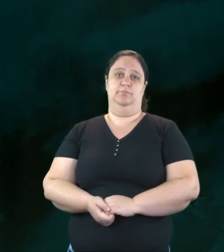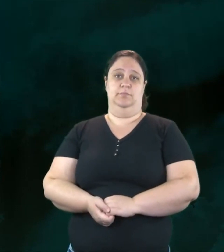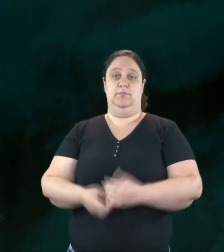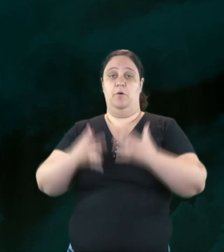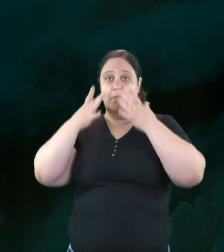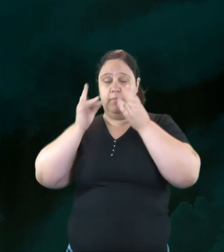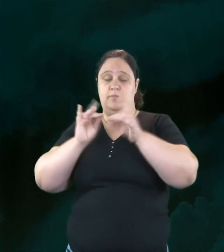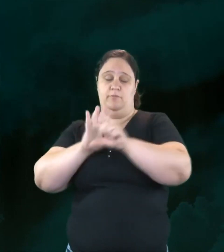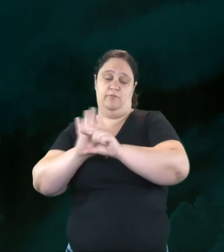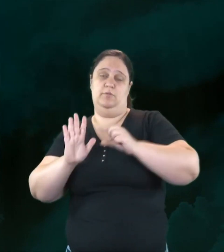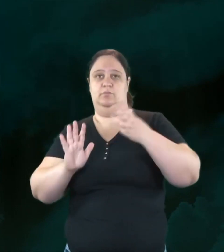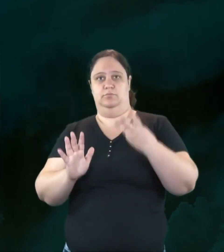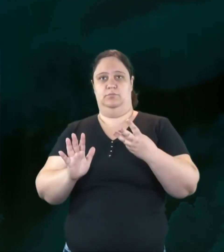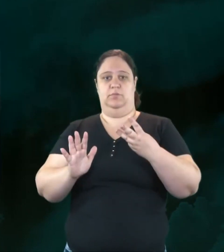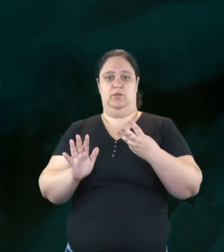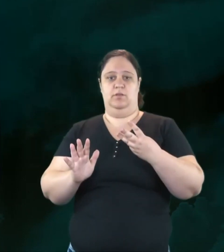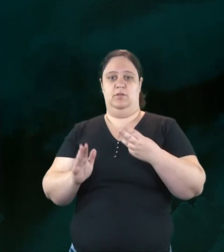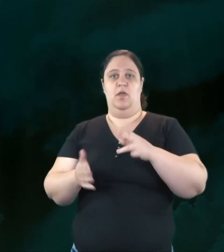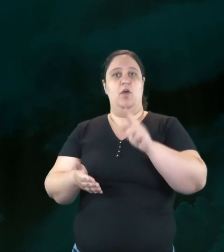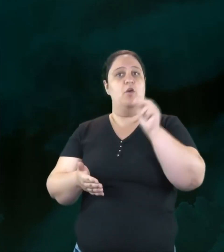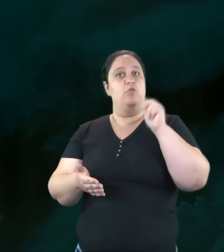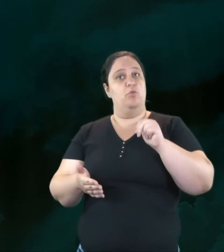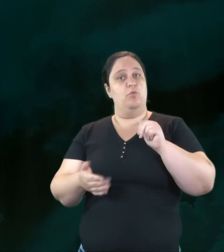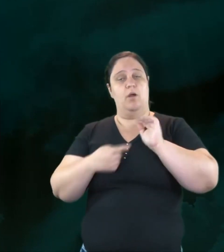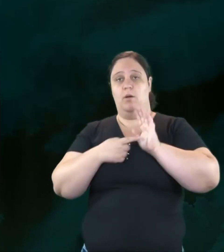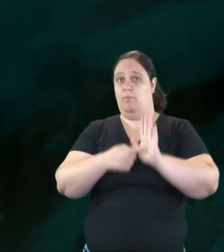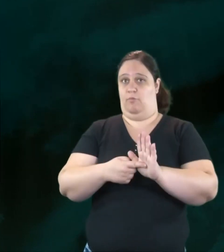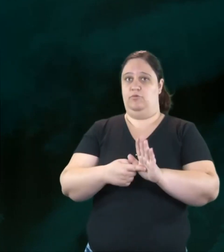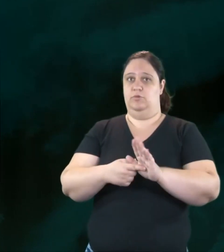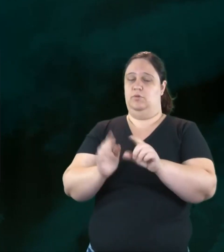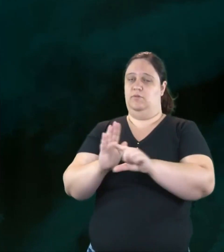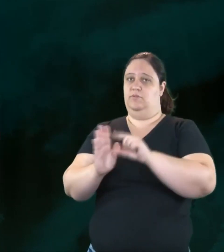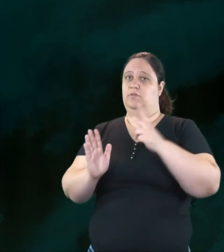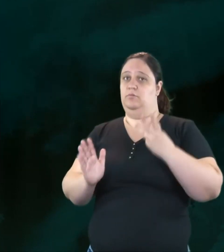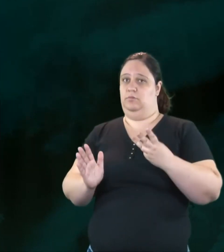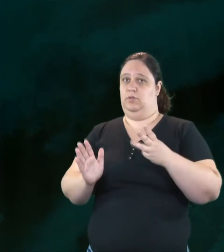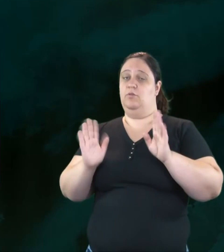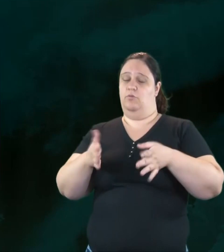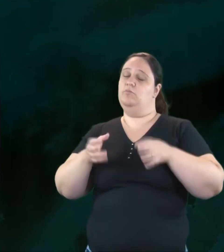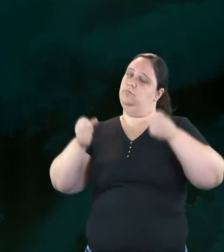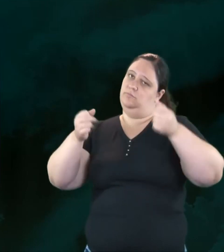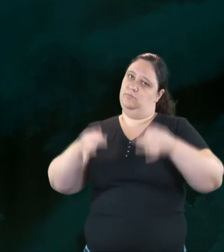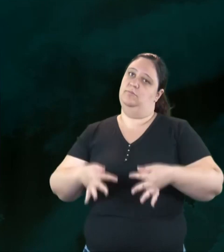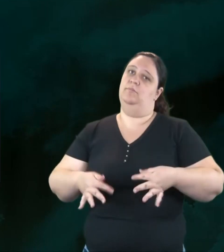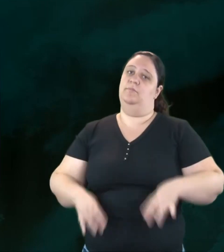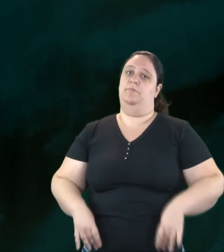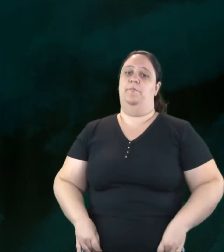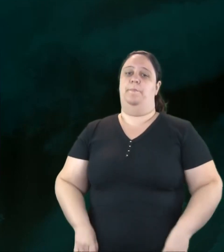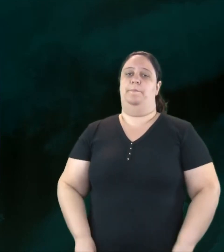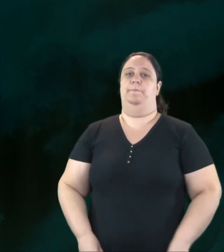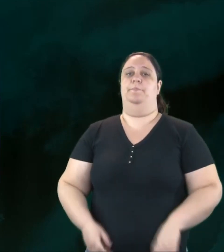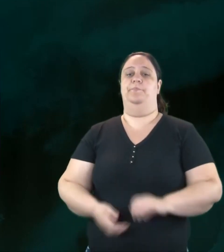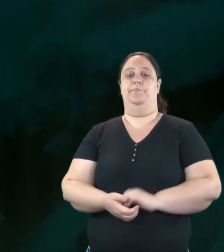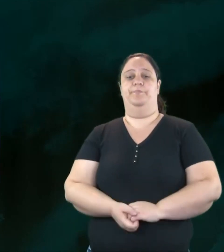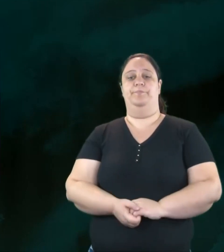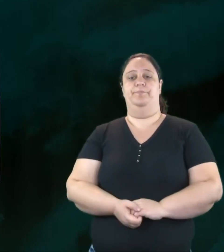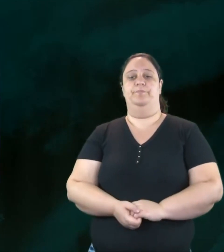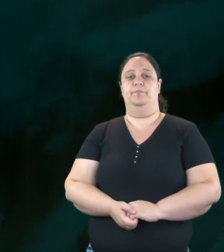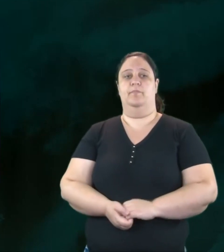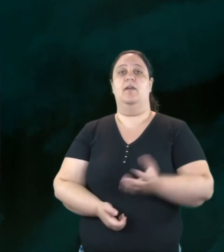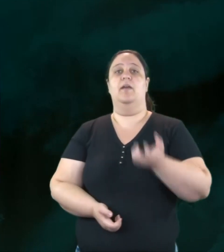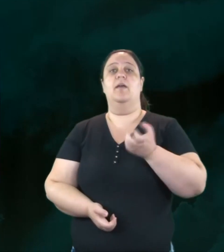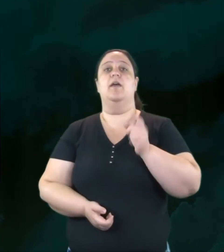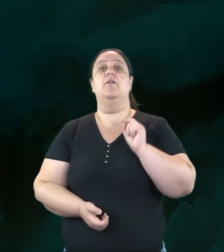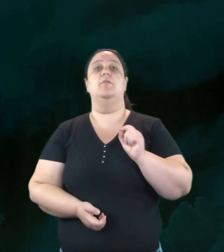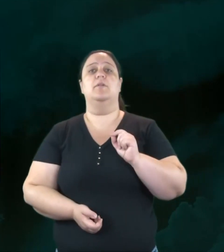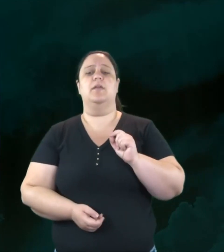versículo 3. Eu nunca chamei a atenção de vocês para o versículo 3, agora, hoje eu vou chamar a atenção. Dá uma olhada no versículo 3. O que eles querem?